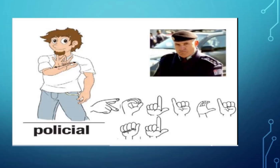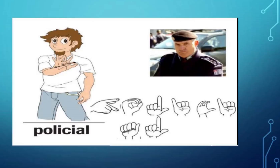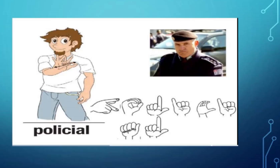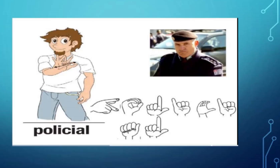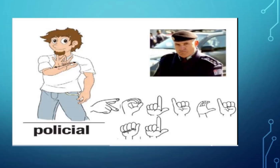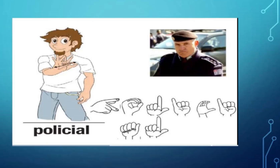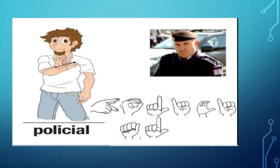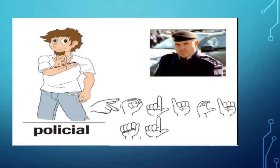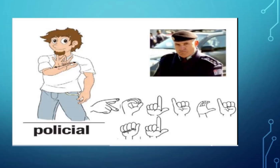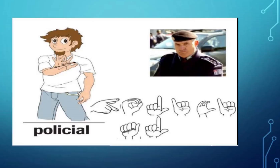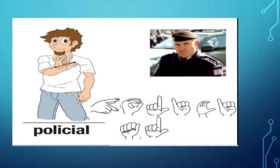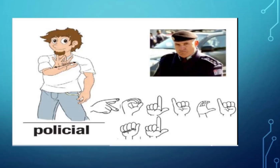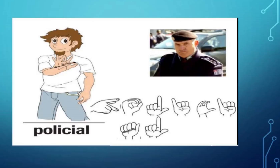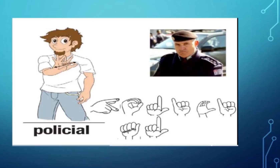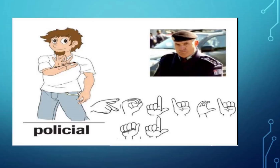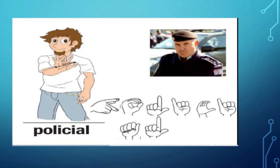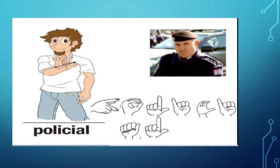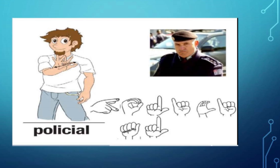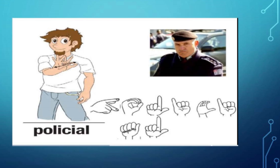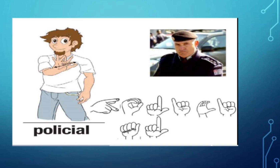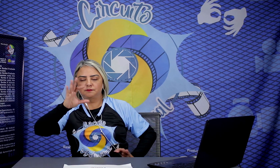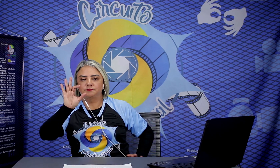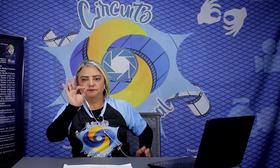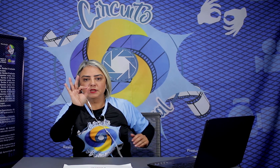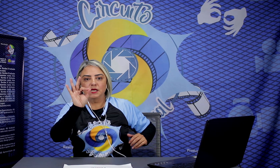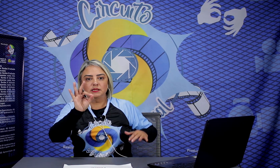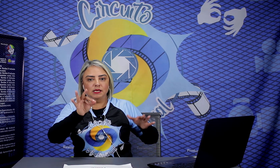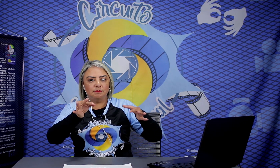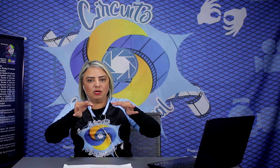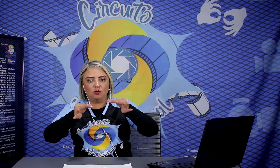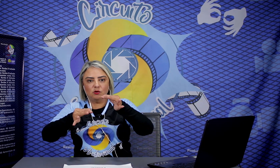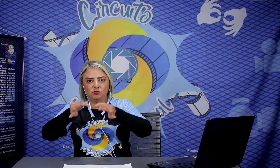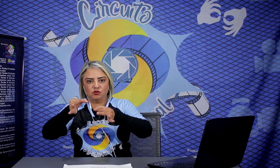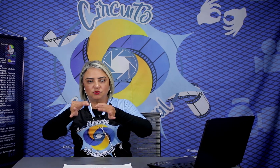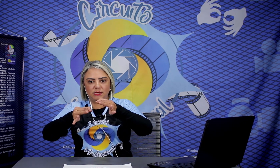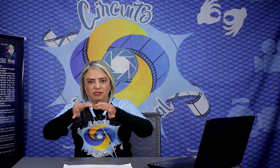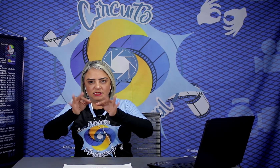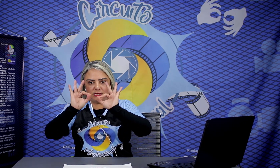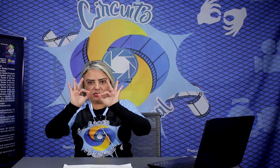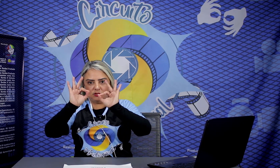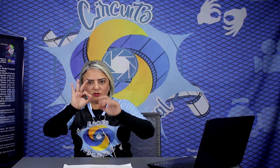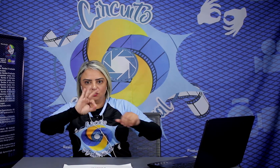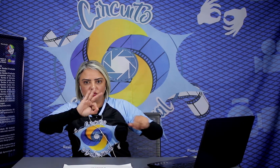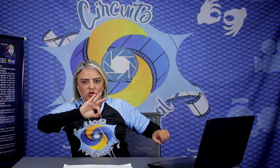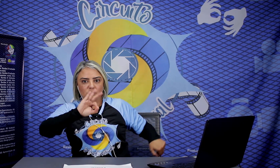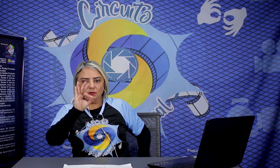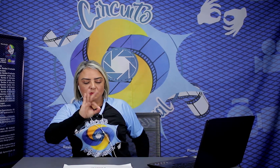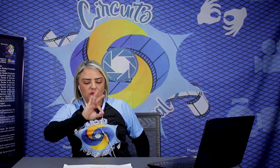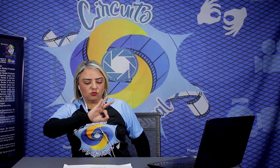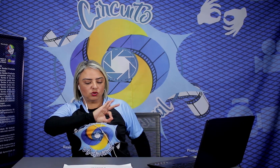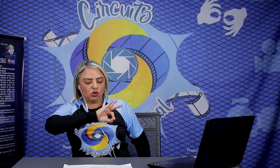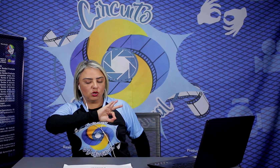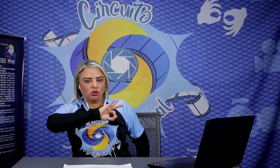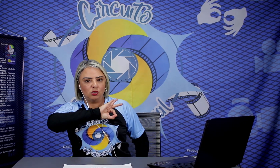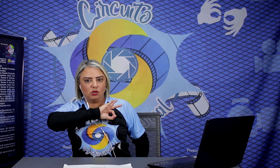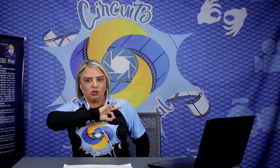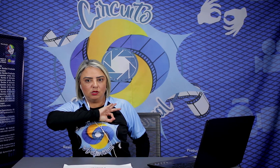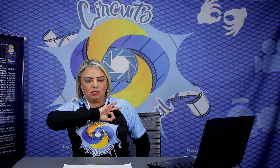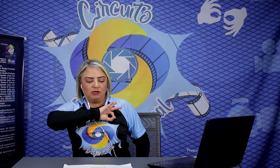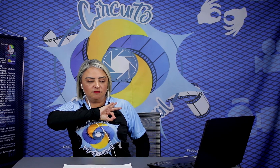Próximo. Policial. Também como juiz, aqui, ó, só que uma mão só e vem